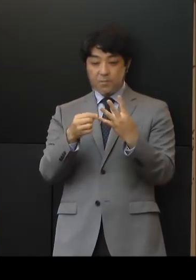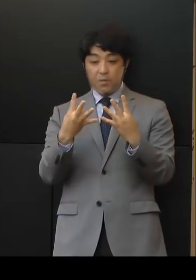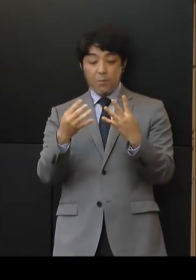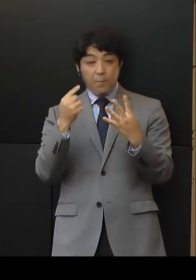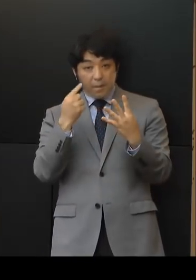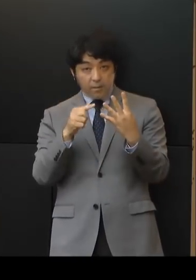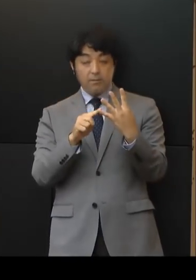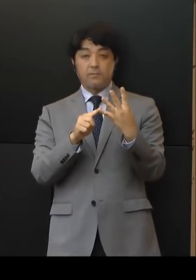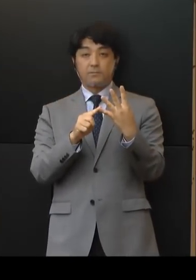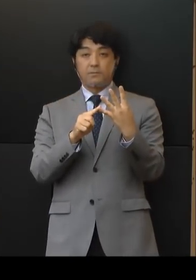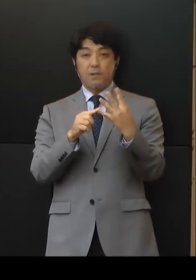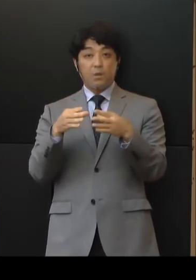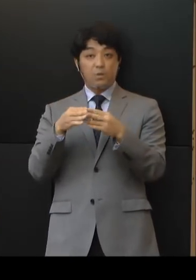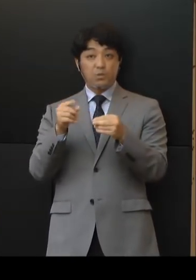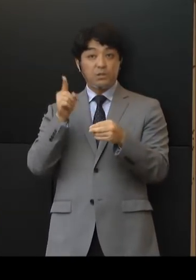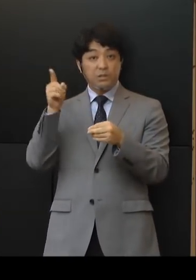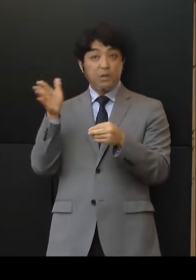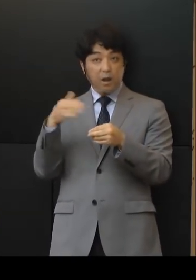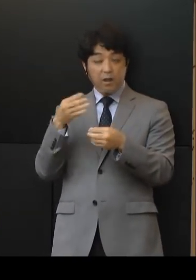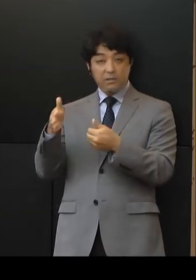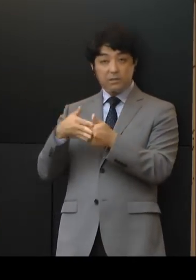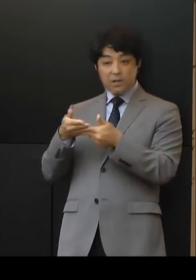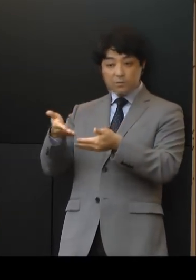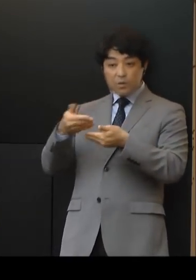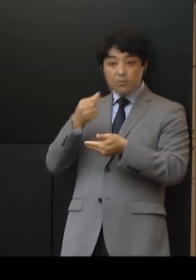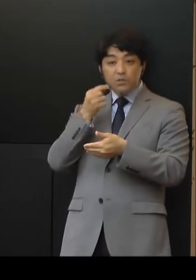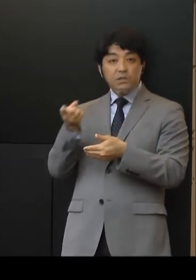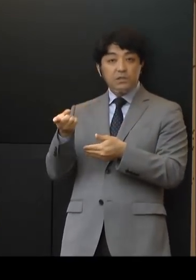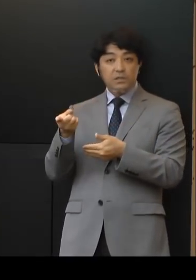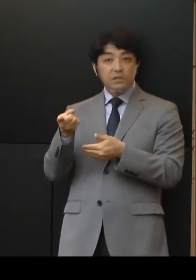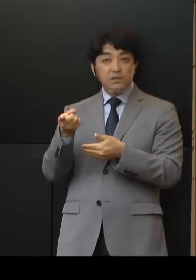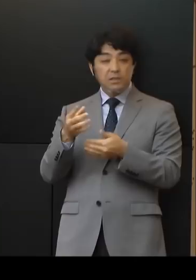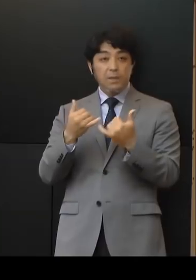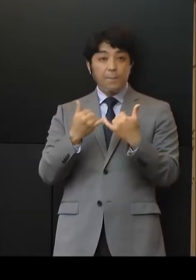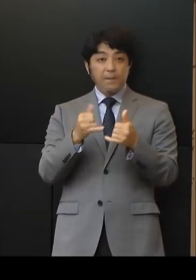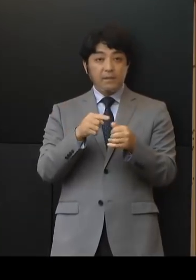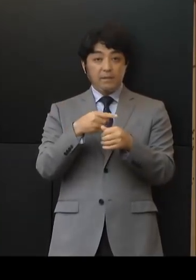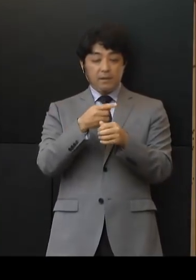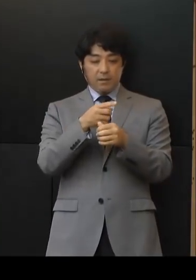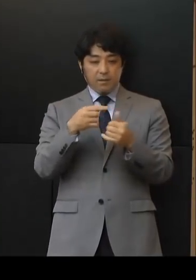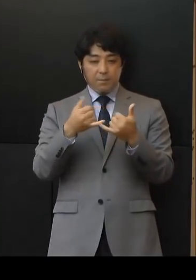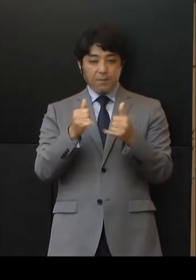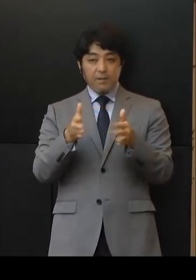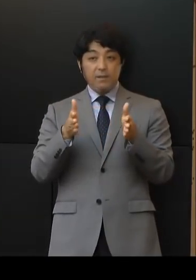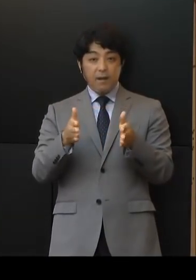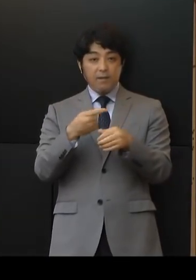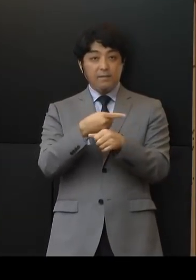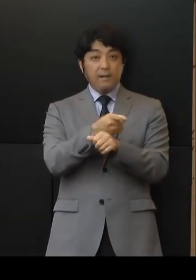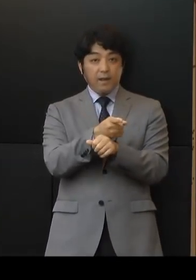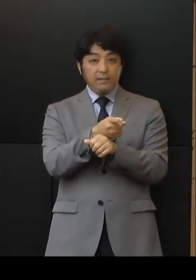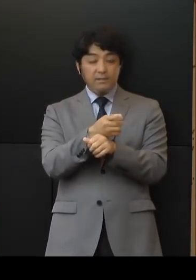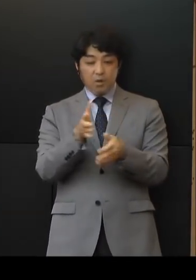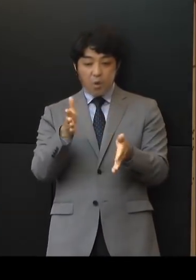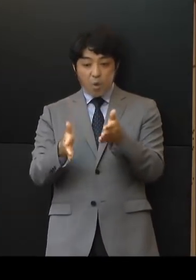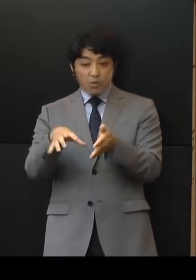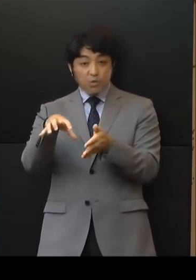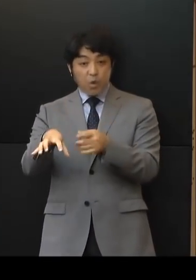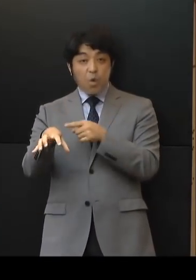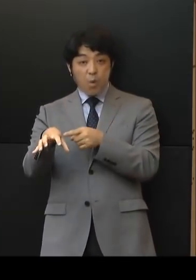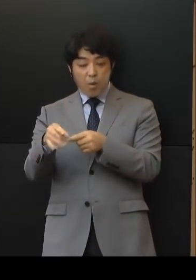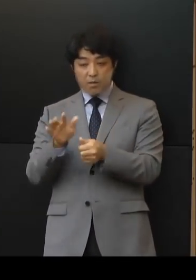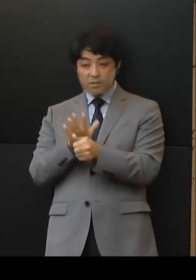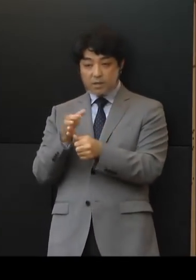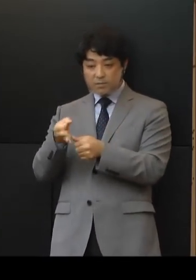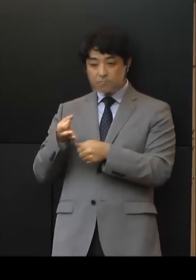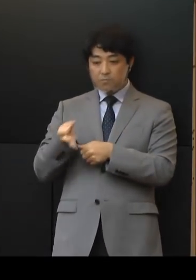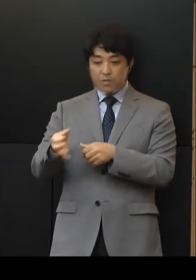業しても国等から支援を受けられない認可外保育施設への支援金を支給いたします。さ